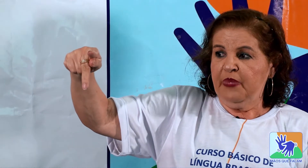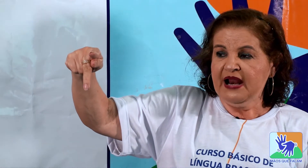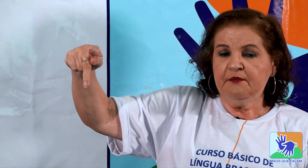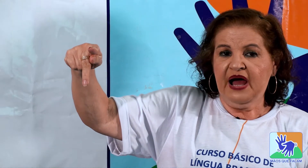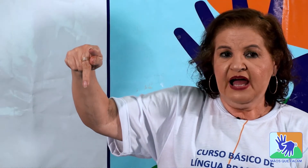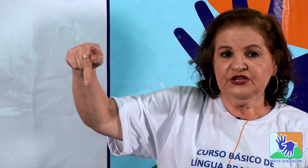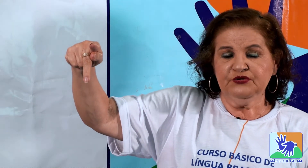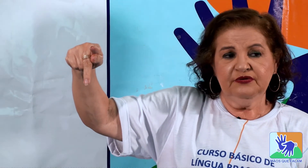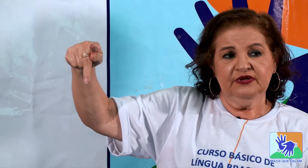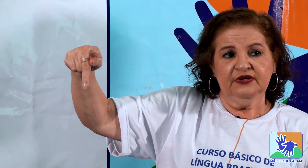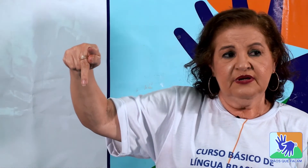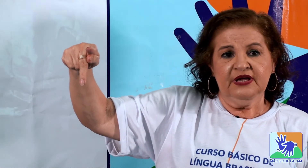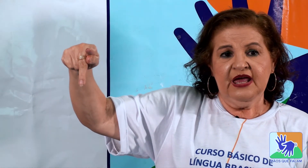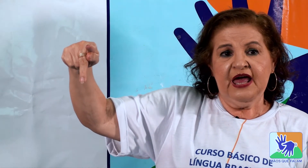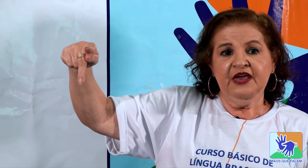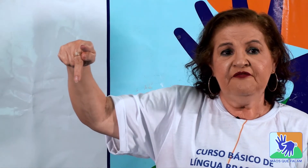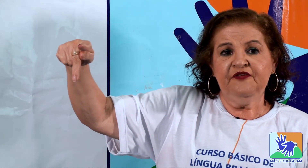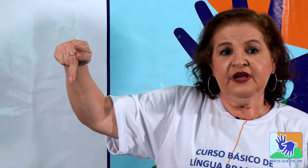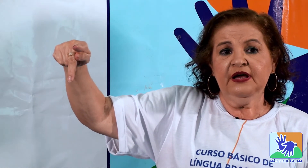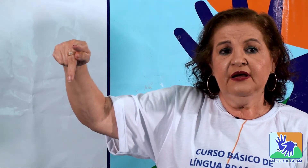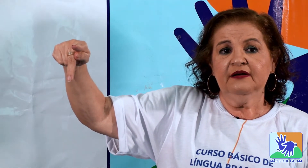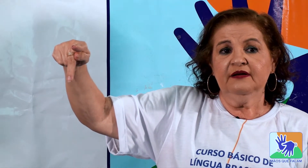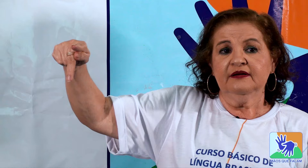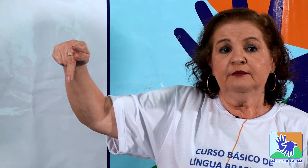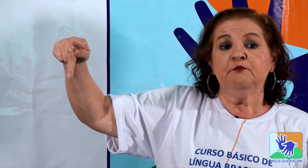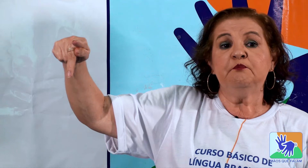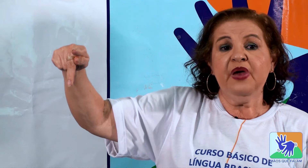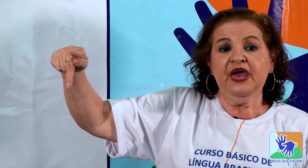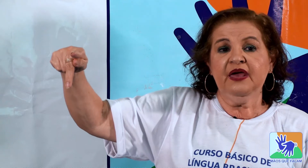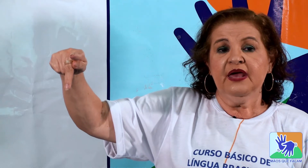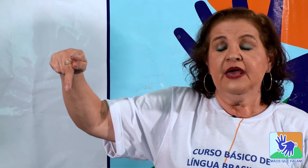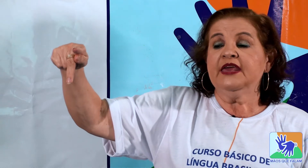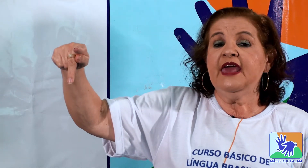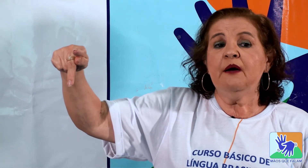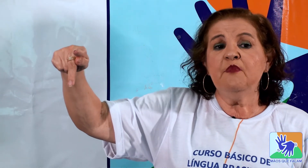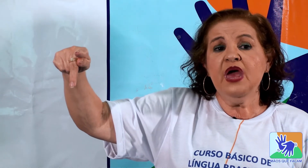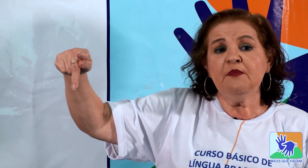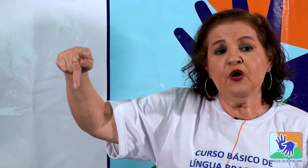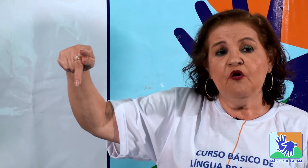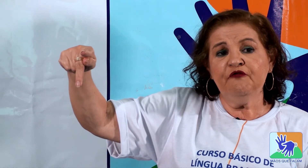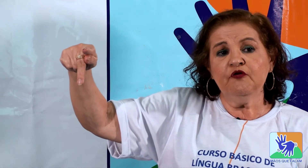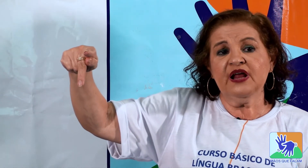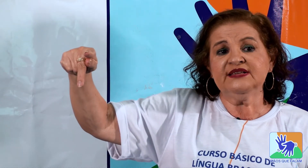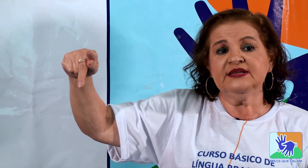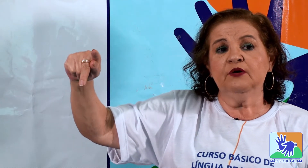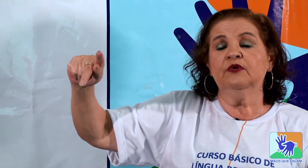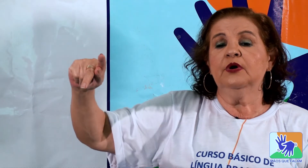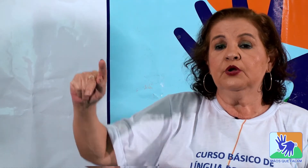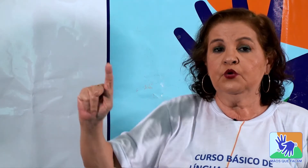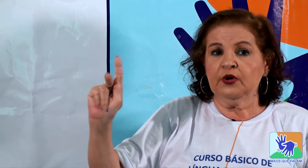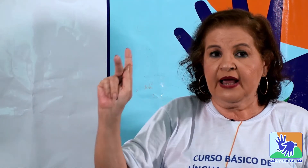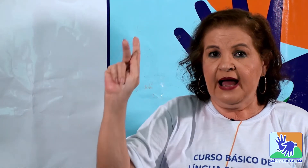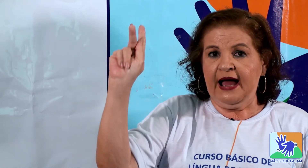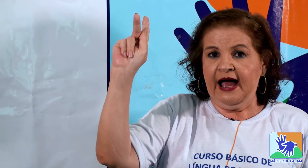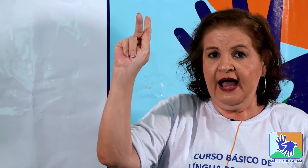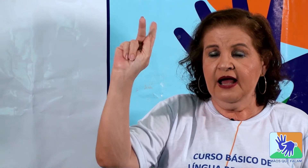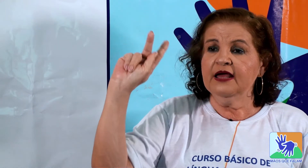para baixo, e aí fica P, que é a mesma configuração do K e